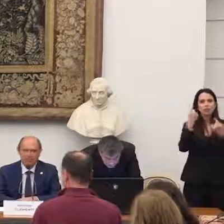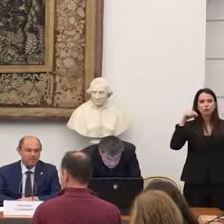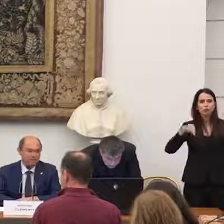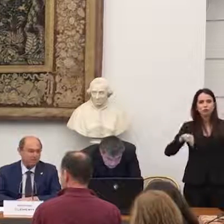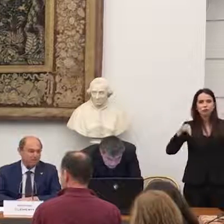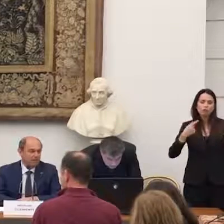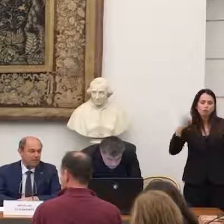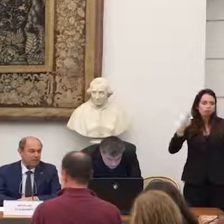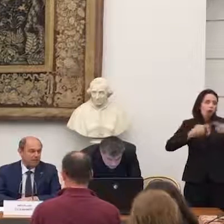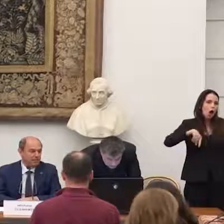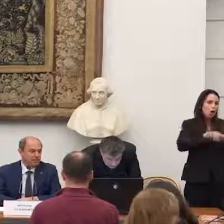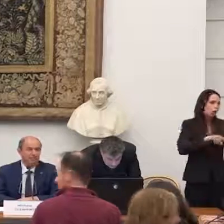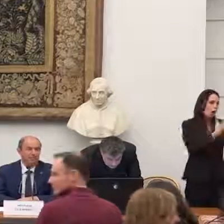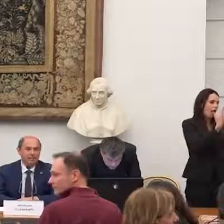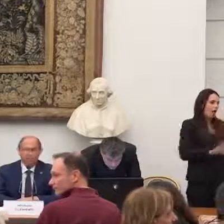ben contenti.